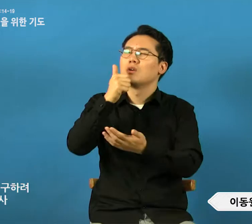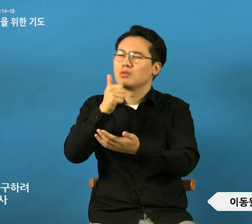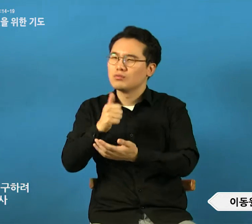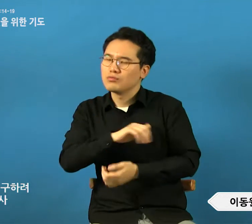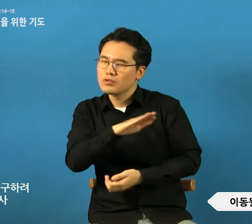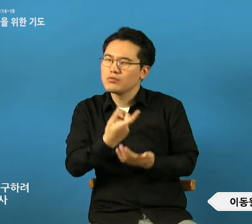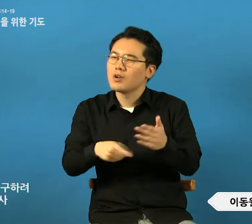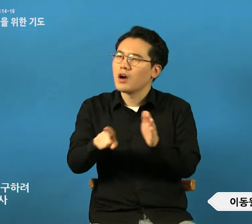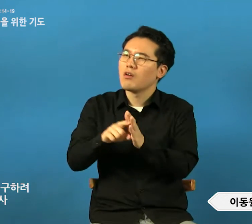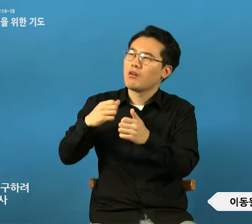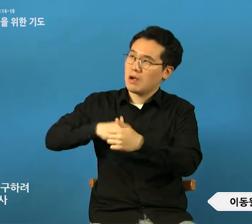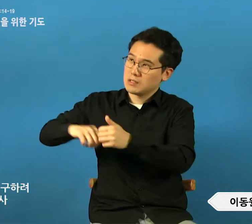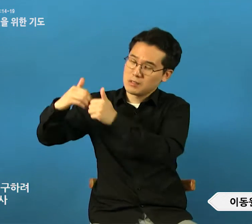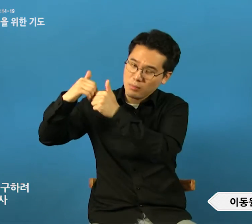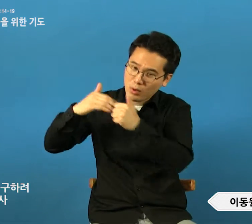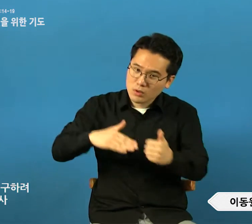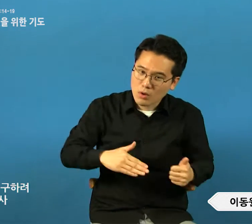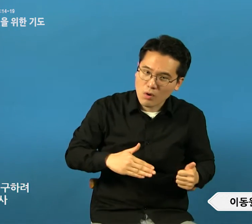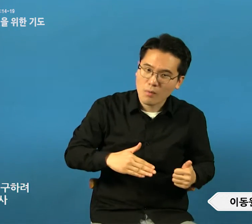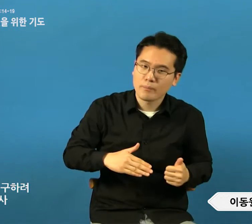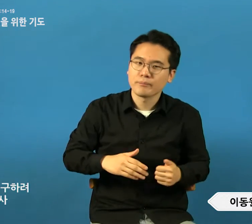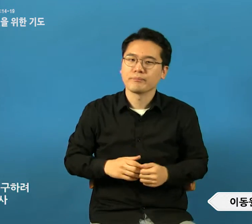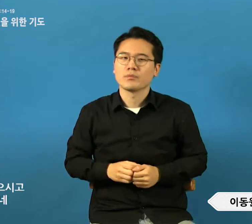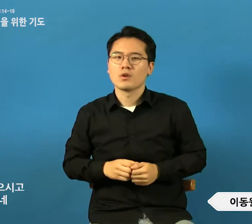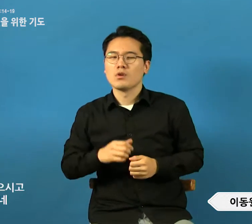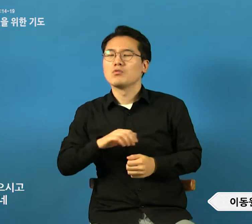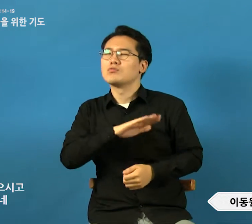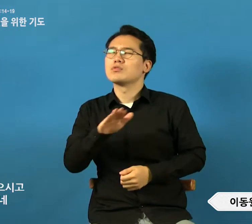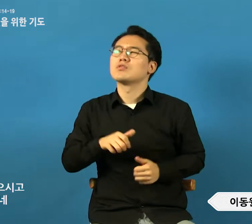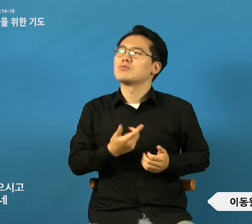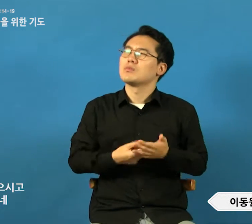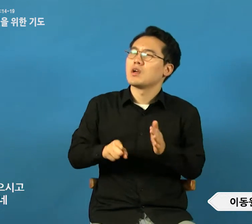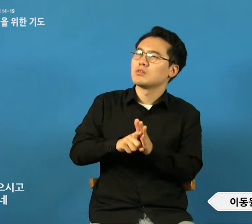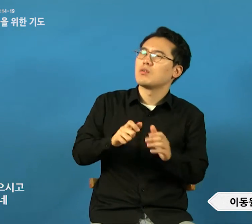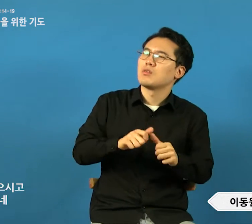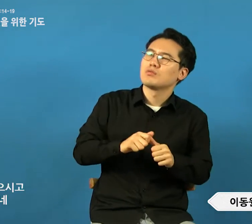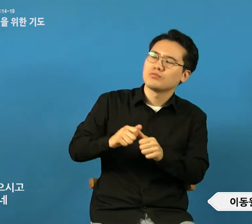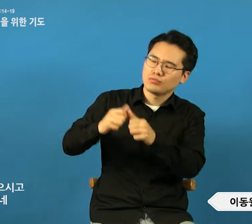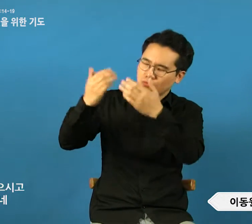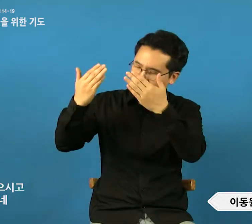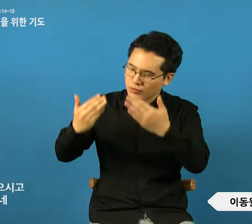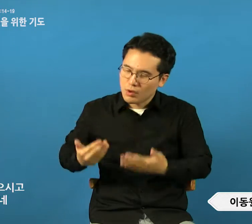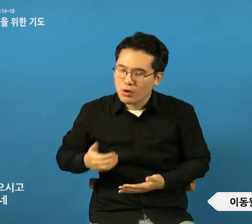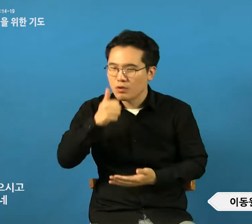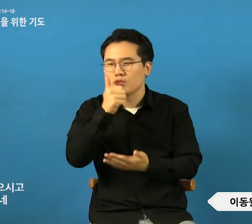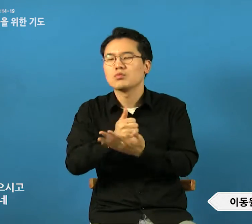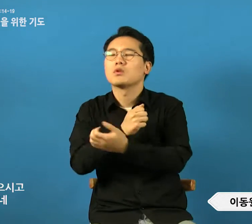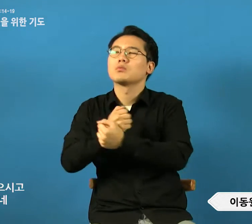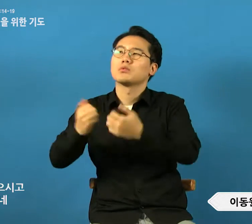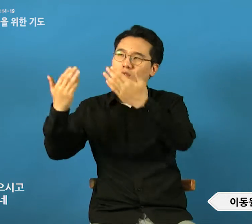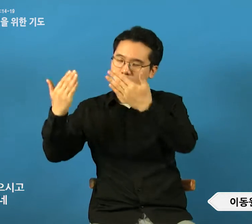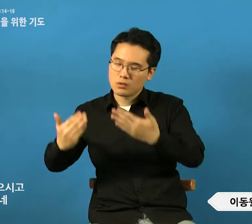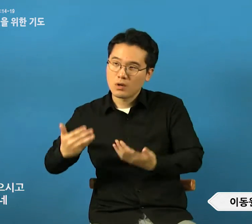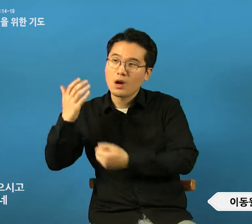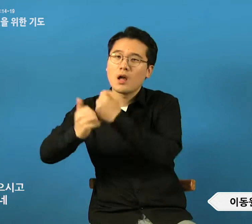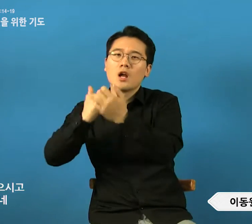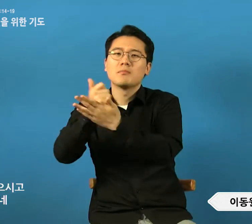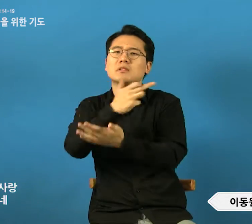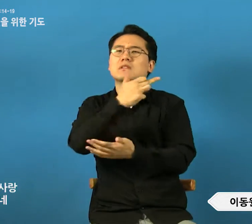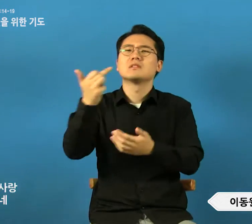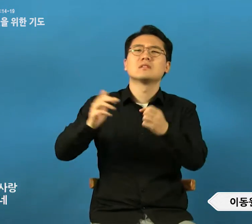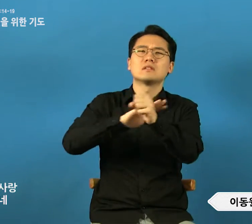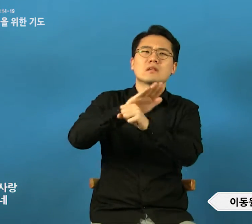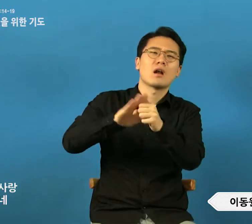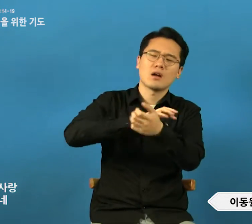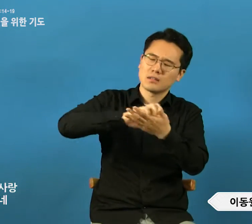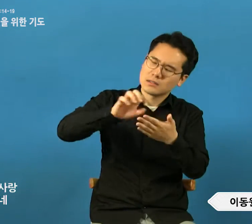보내사 화목제물 삼으시고 죄 용서하셨네. 하나님 크신 사랑 측량다 못하네.